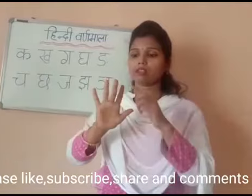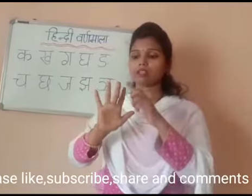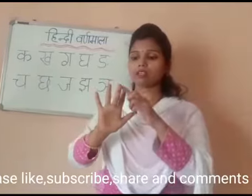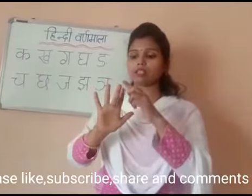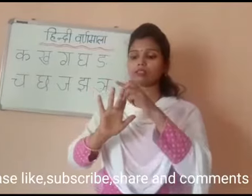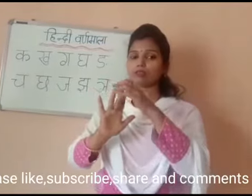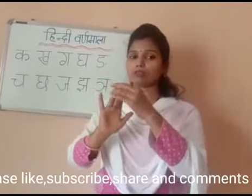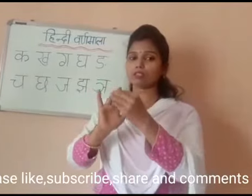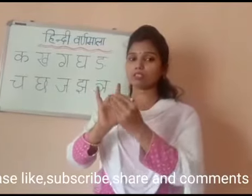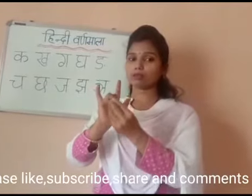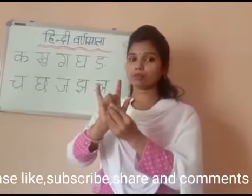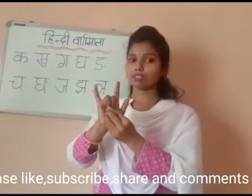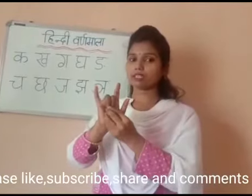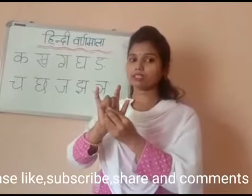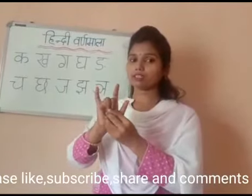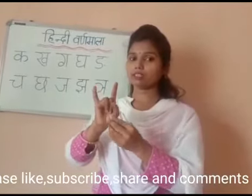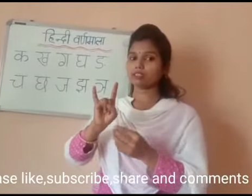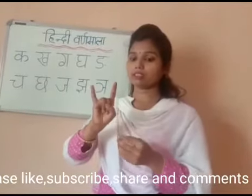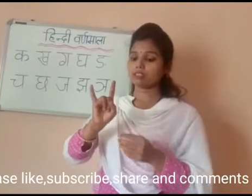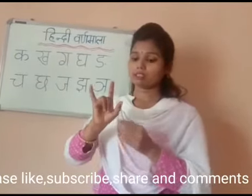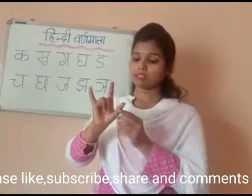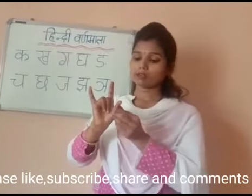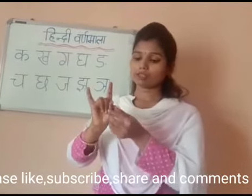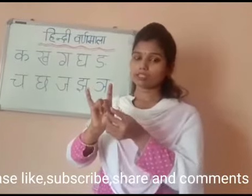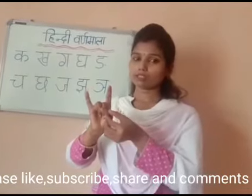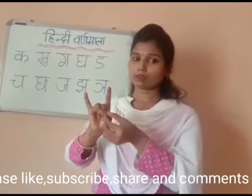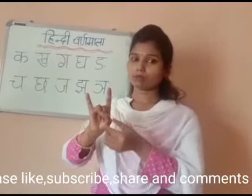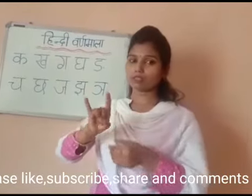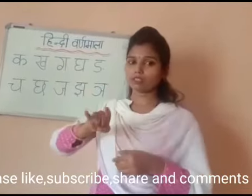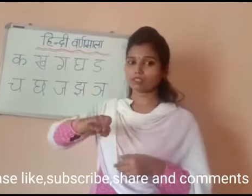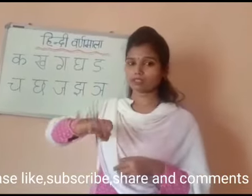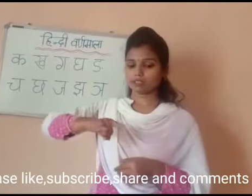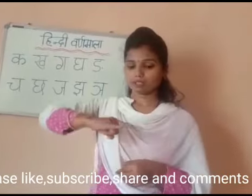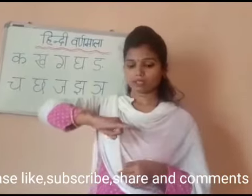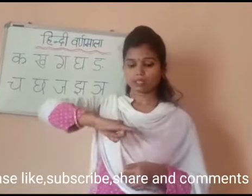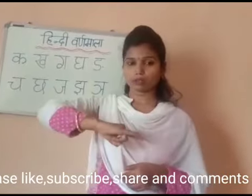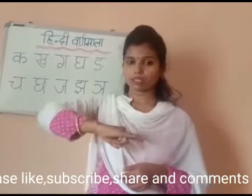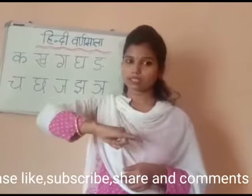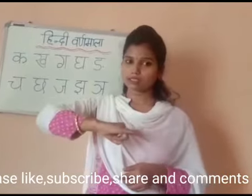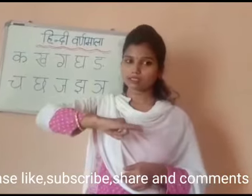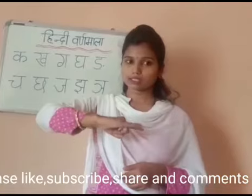ये दोनों उंगली मोड़ेंगे अंगूठा इसके ऊपर, ये हो गया च।